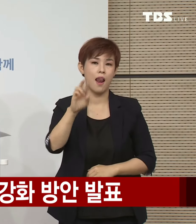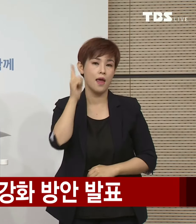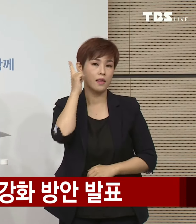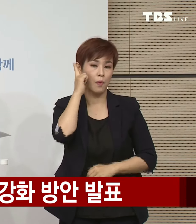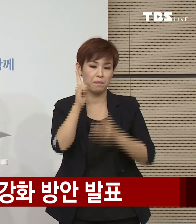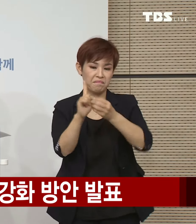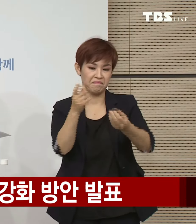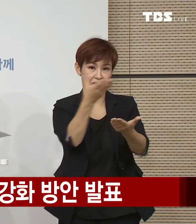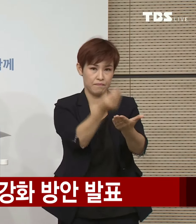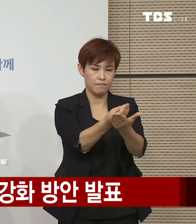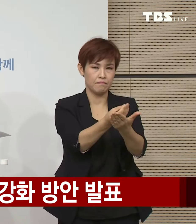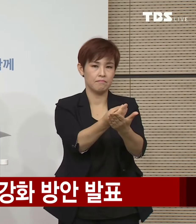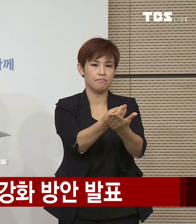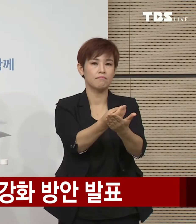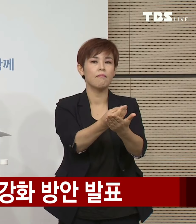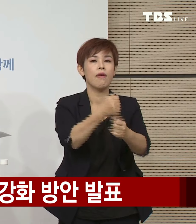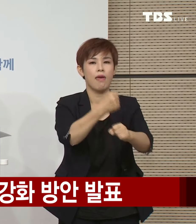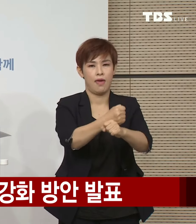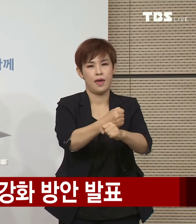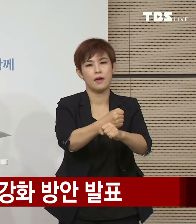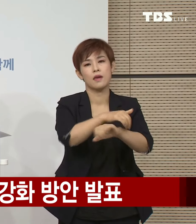전자출입명부를 활용토록 할 계획입니다.